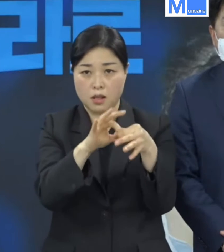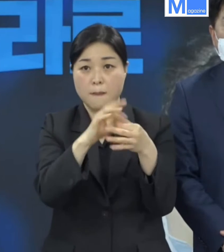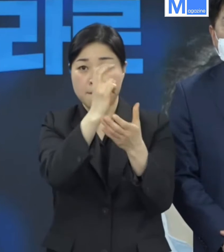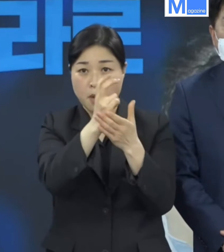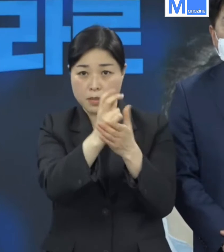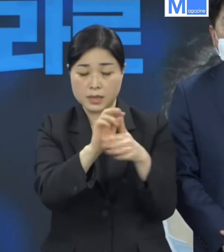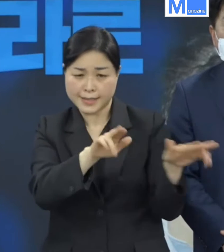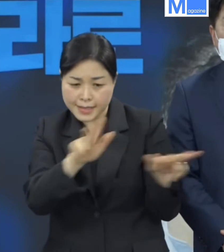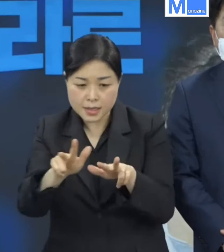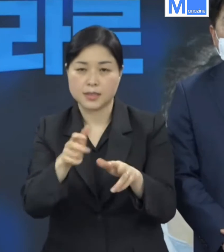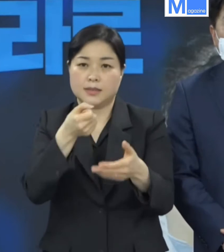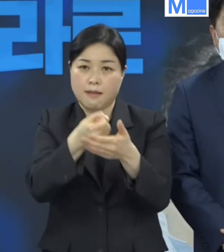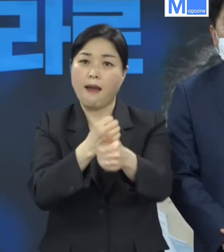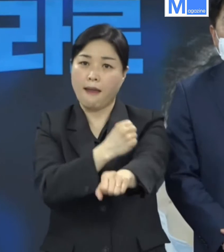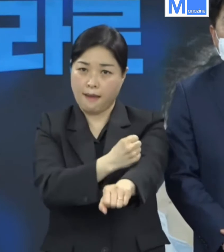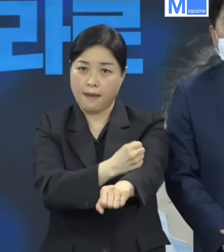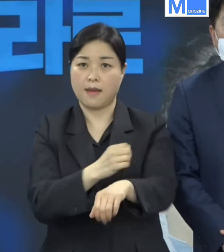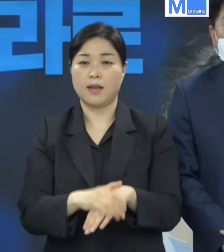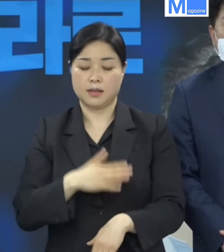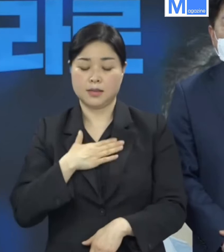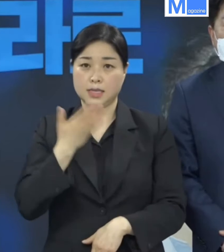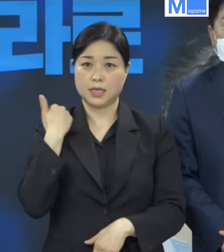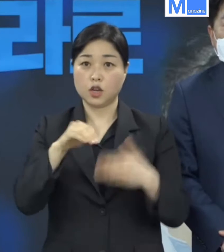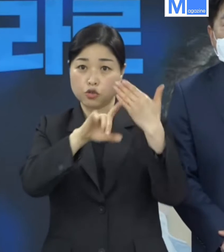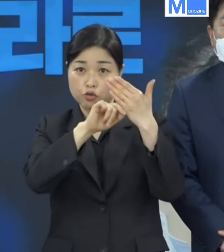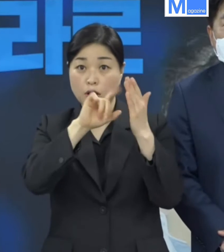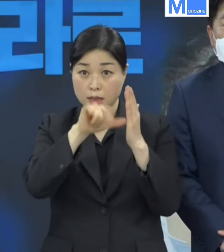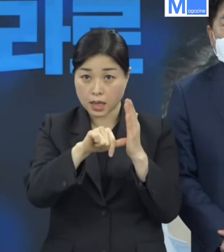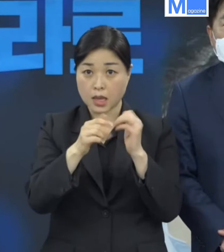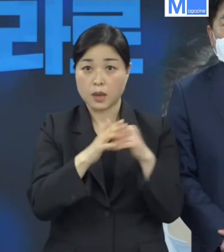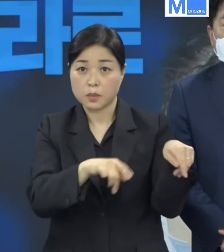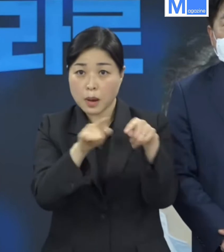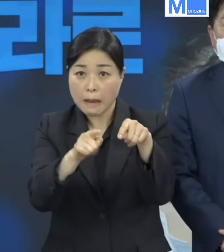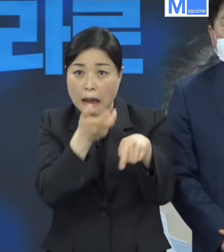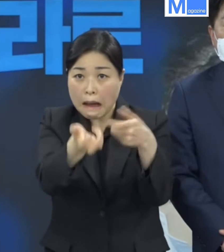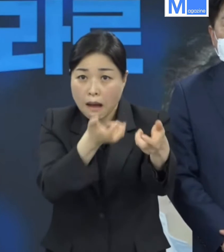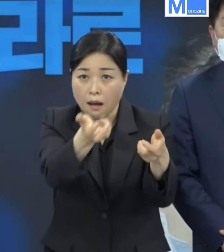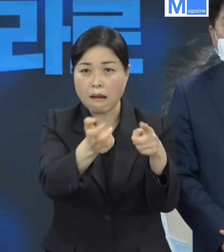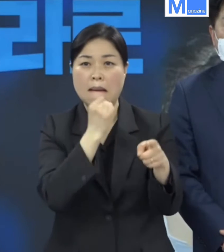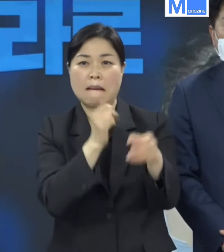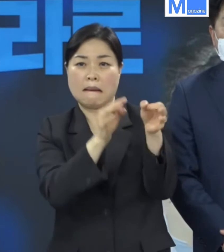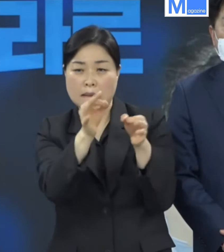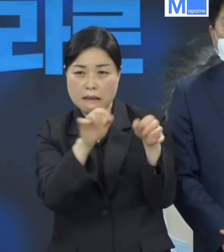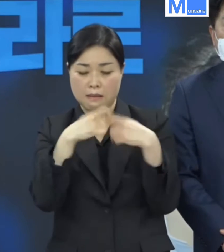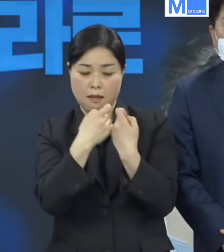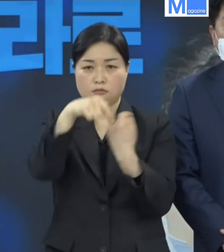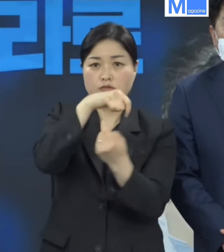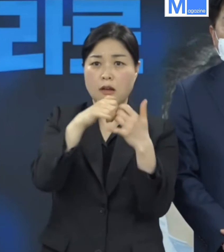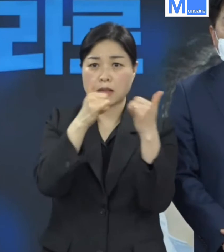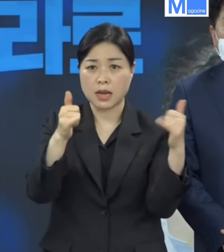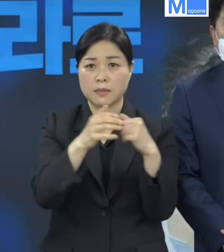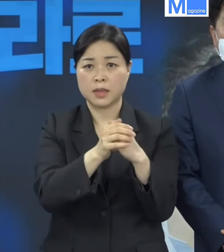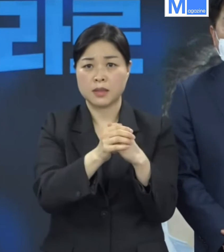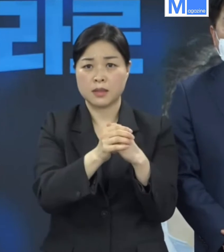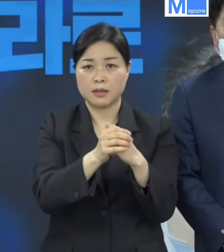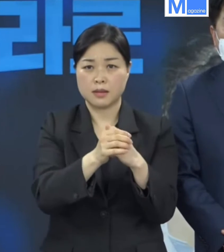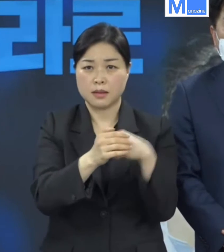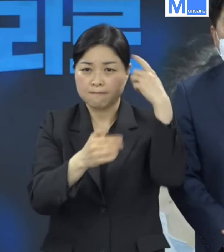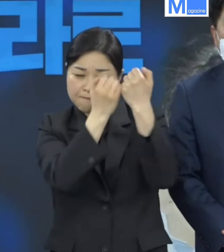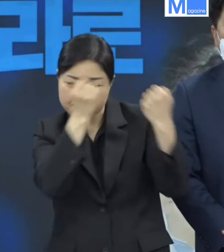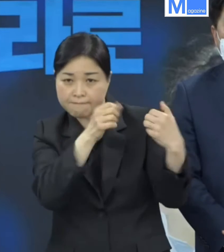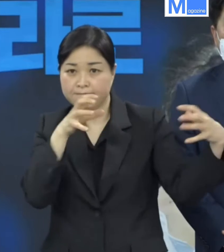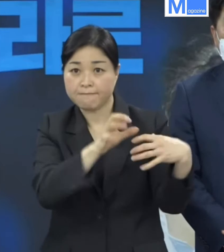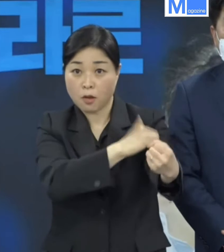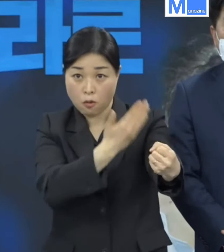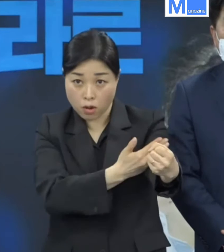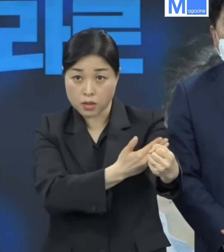즉각 제정하겠습니다. 저는 지난 9월에 플랫폼 입점 소상공인 자영업자의 단체 결성권과 협상권